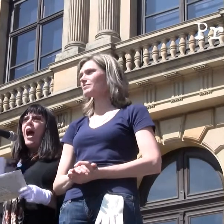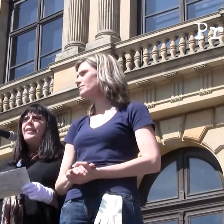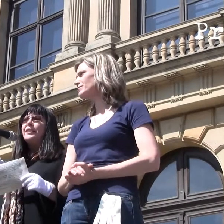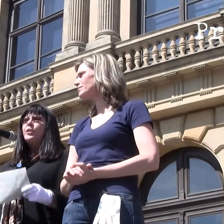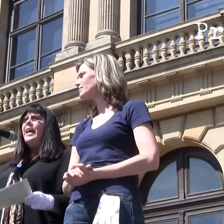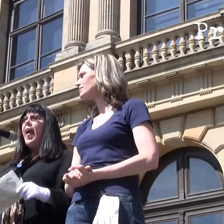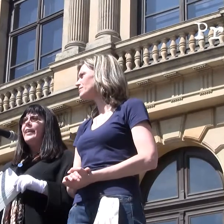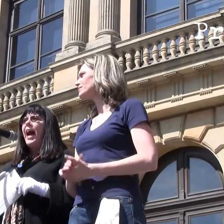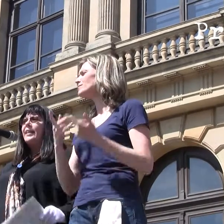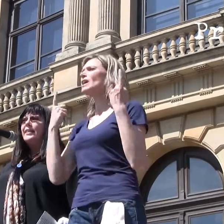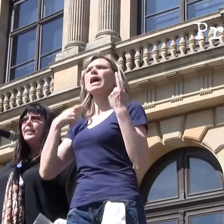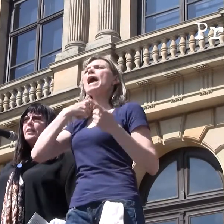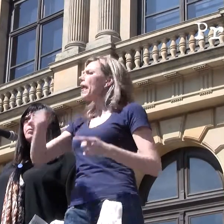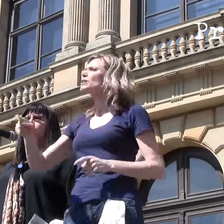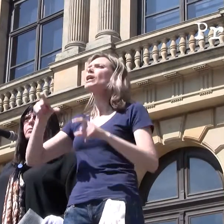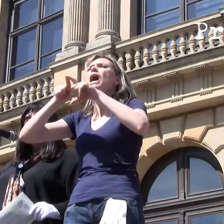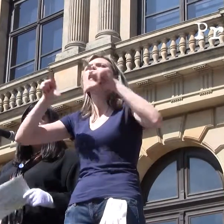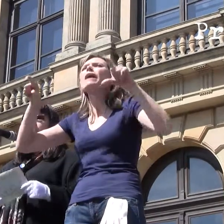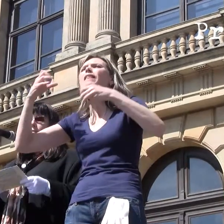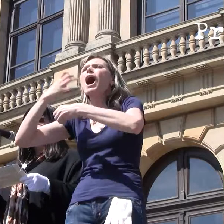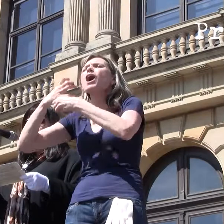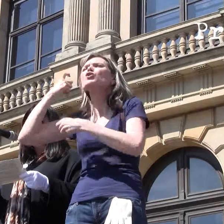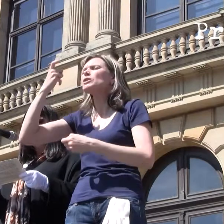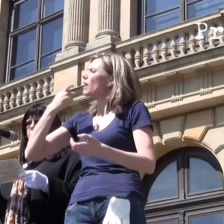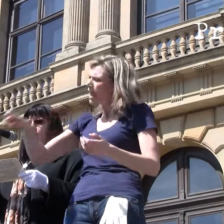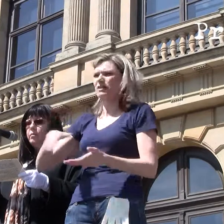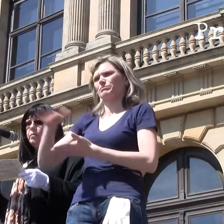Nechceme žádné sociální karty. Ne!